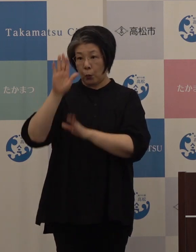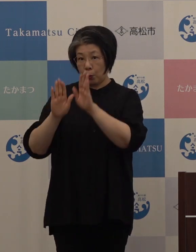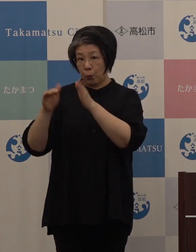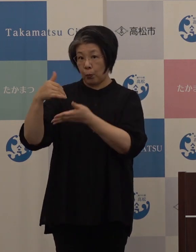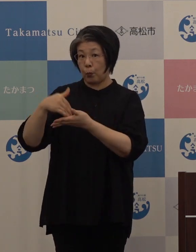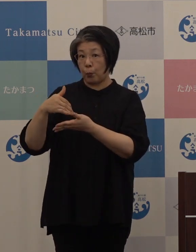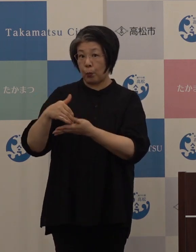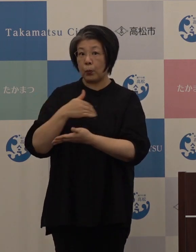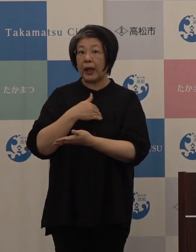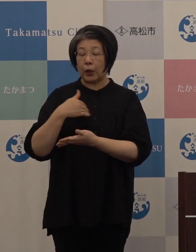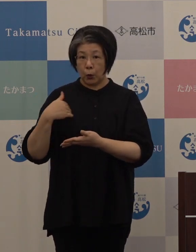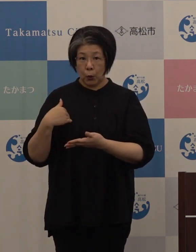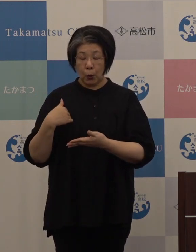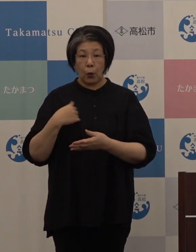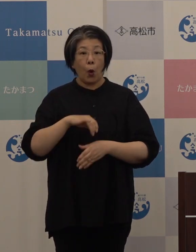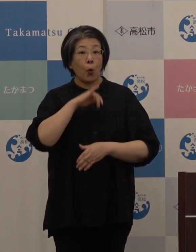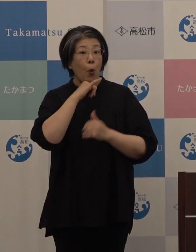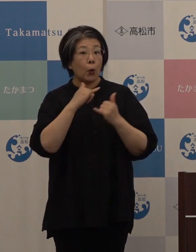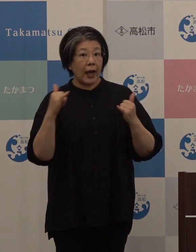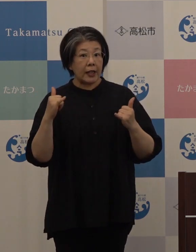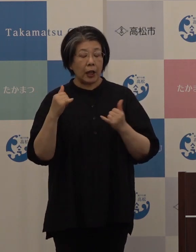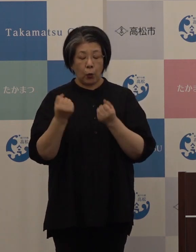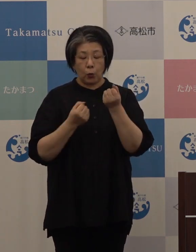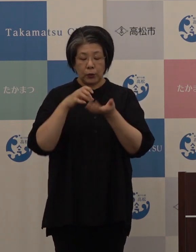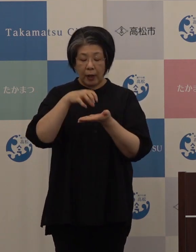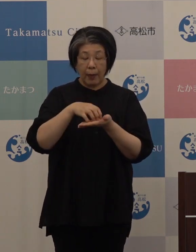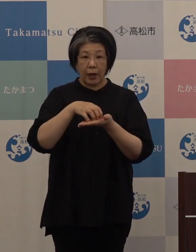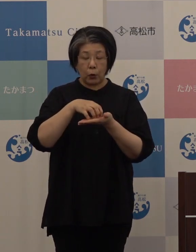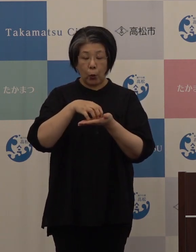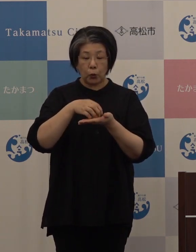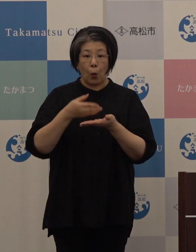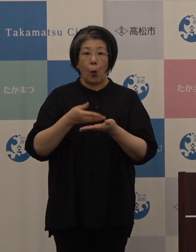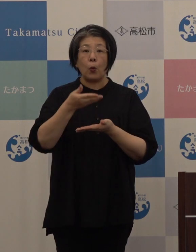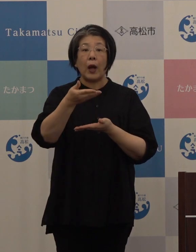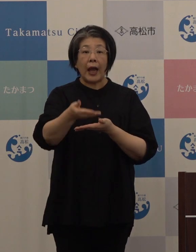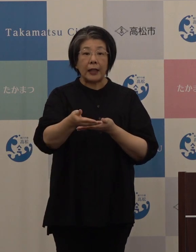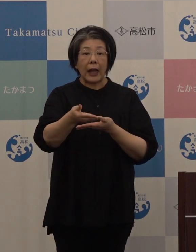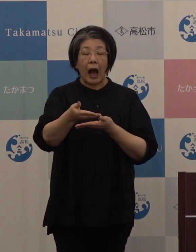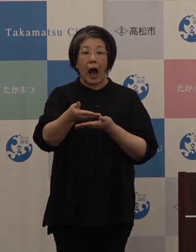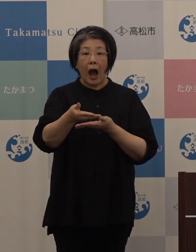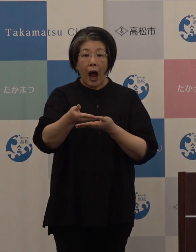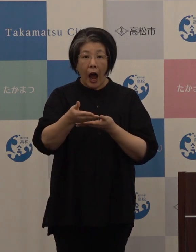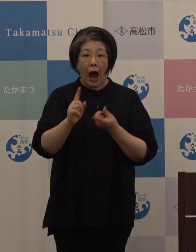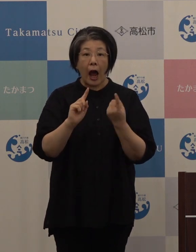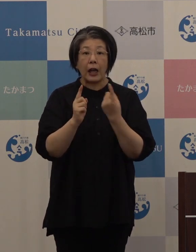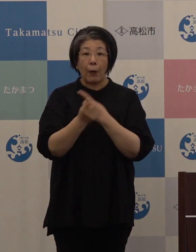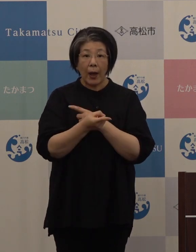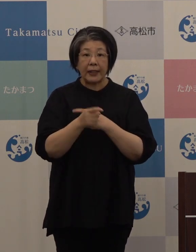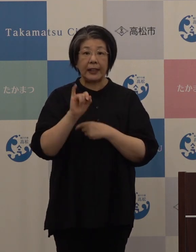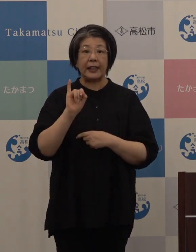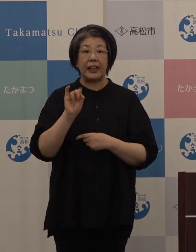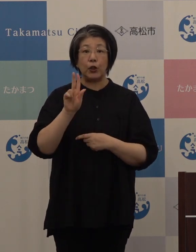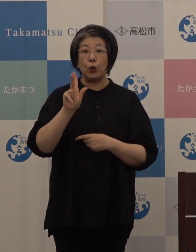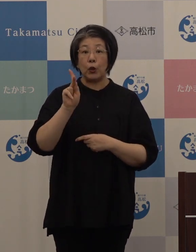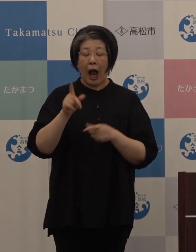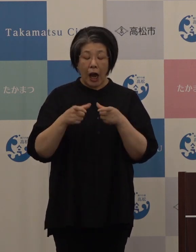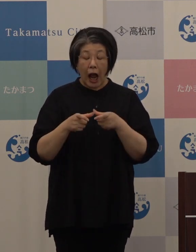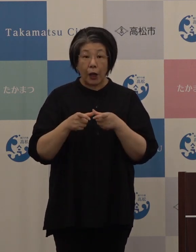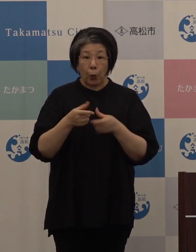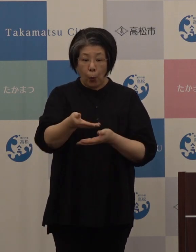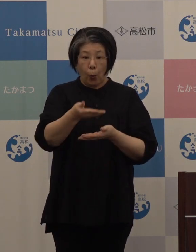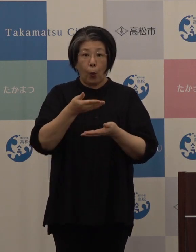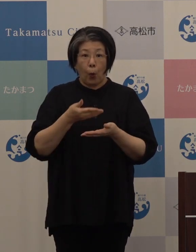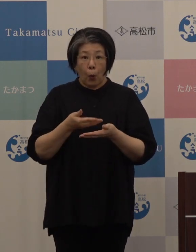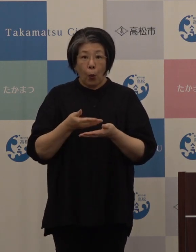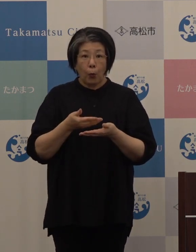。また、高齢者運転免許証返納によるイルカカードと乗車券の交付を受け